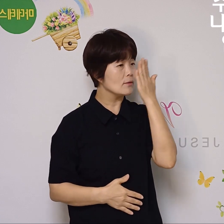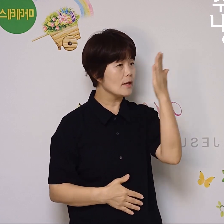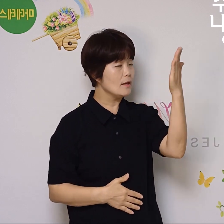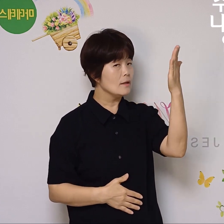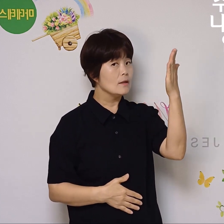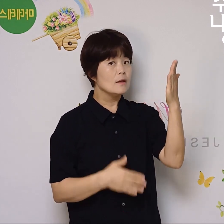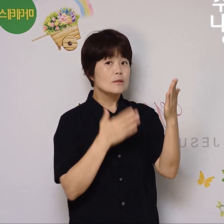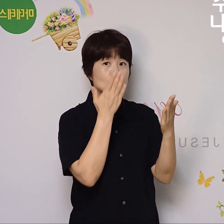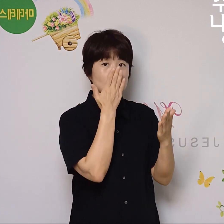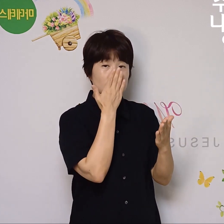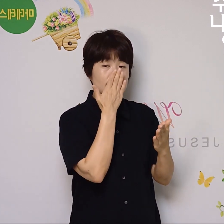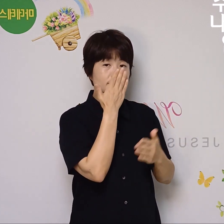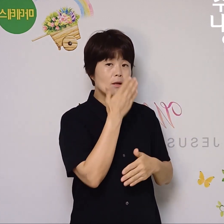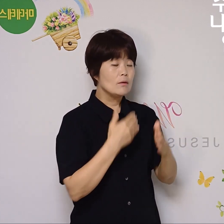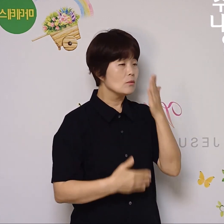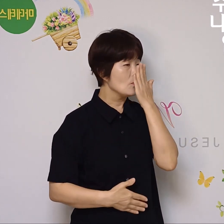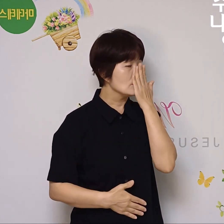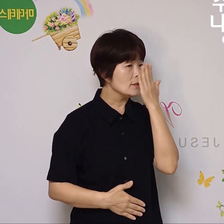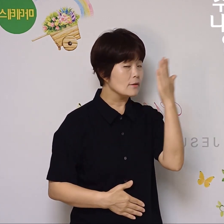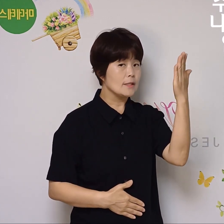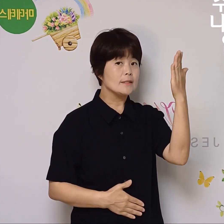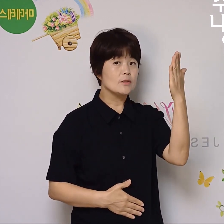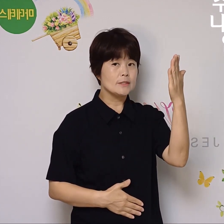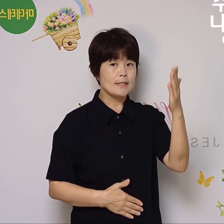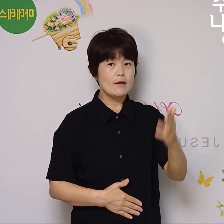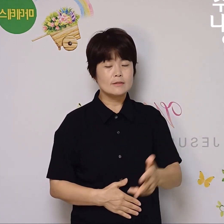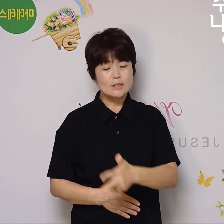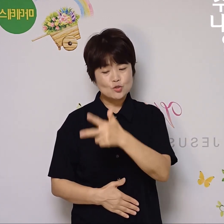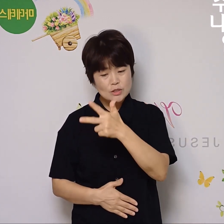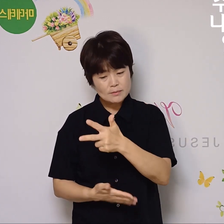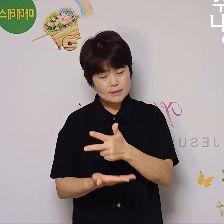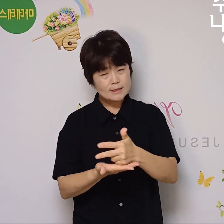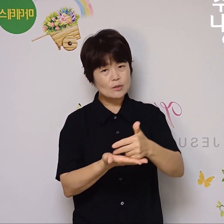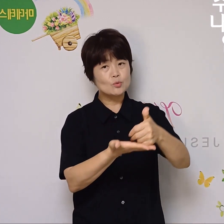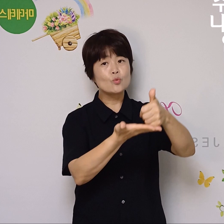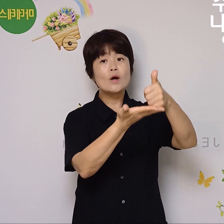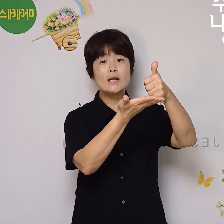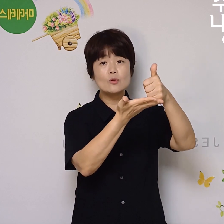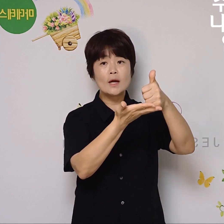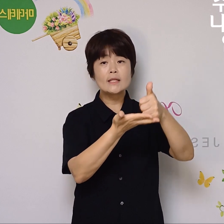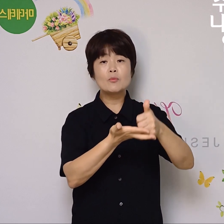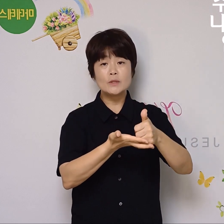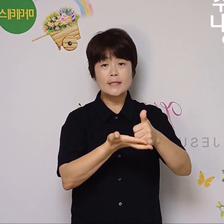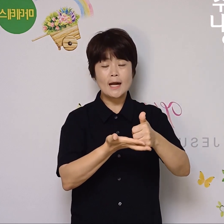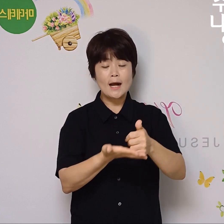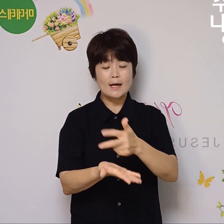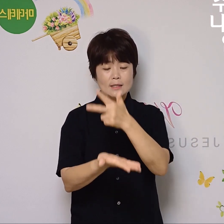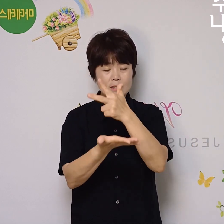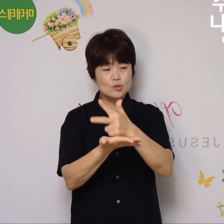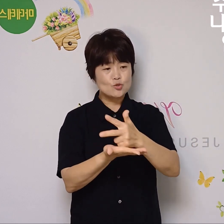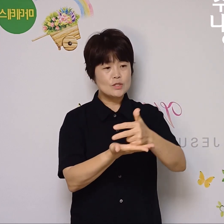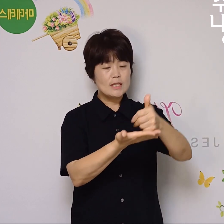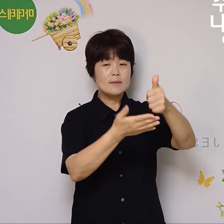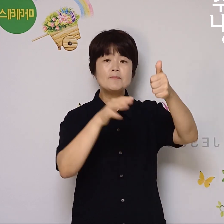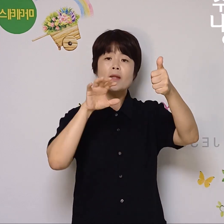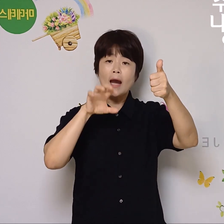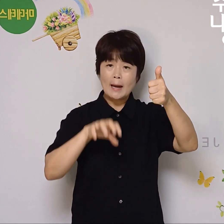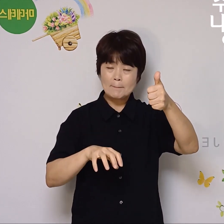이렇게 손바닥에서 코를 이렇게 대는 거잖아요. 근데 주님을 그대로 놓고 하려고 하다 보니까 주님